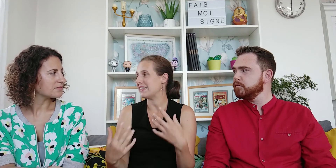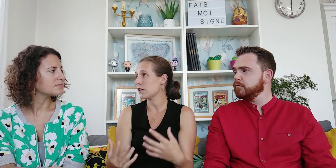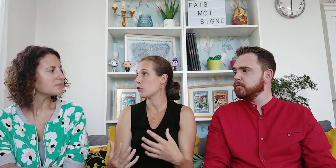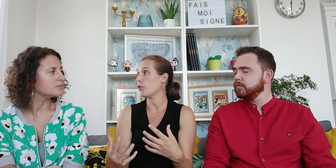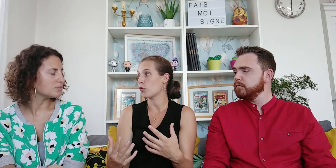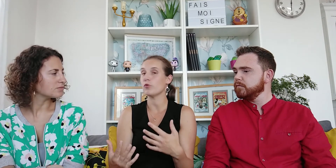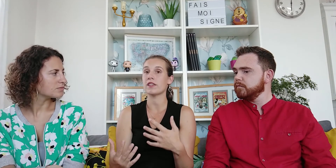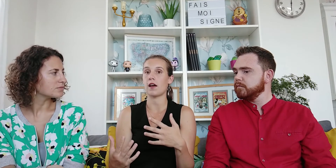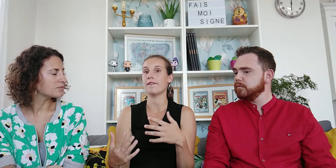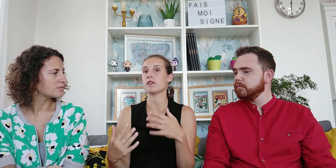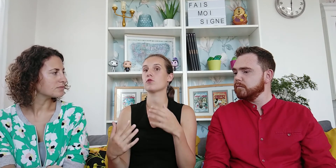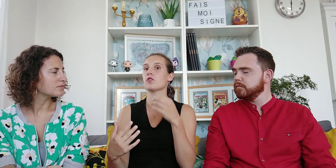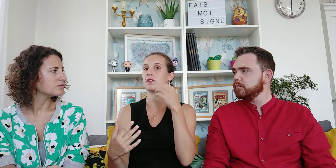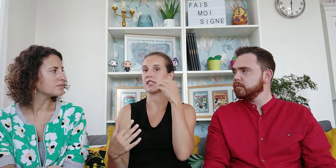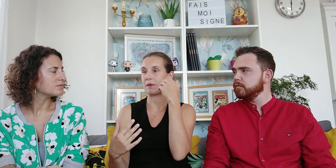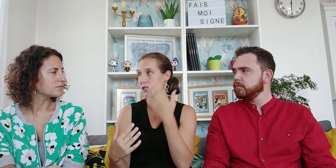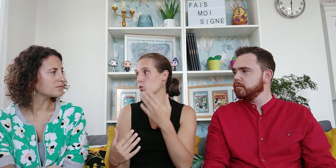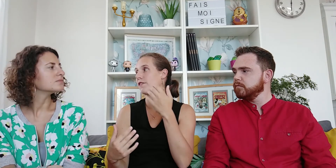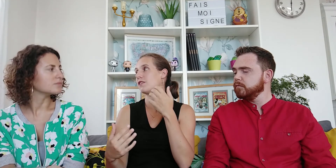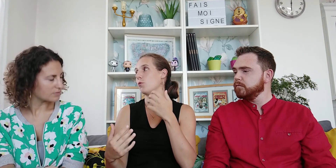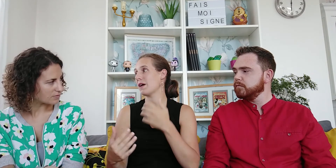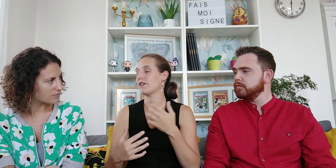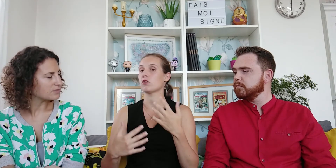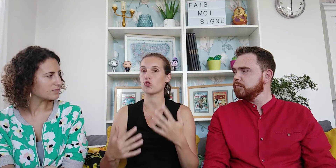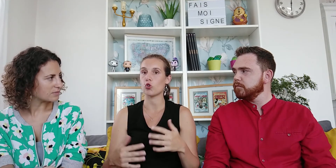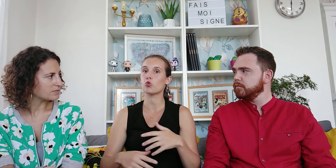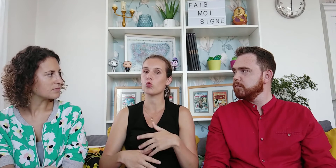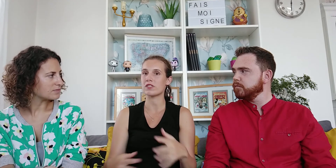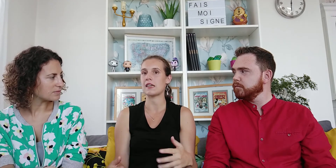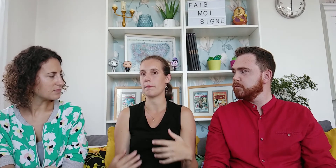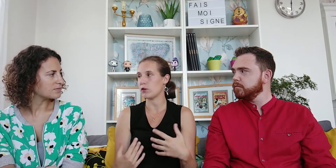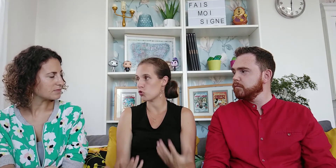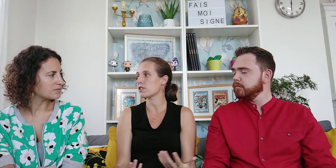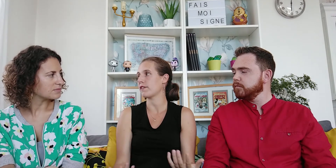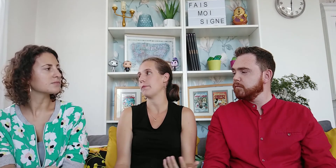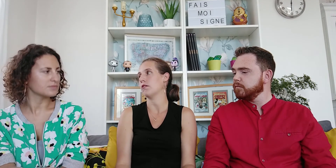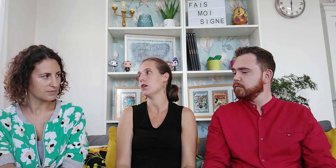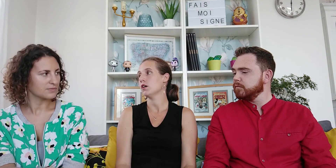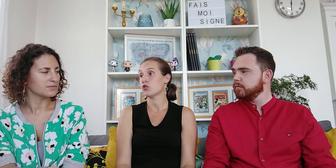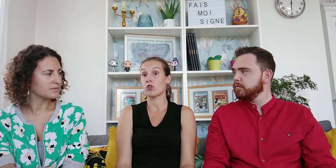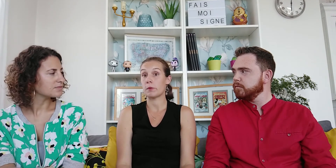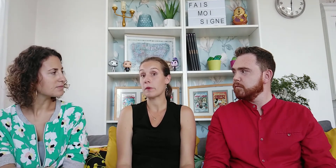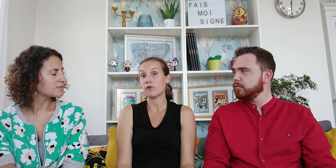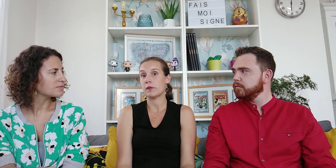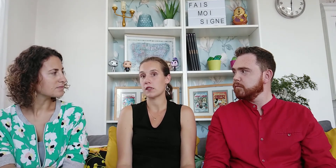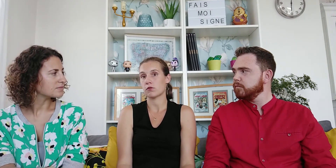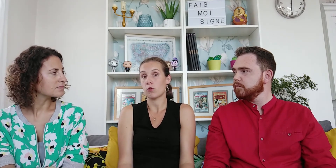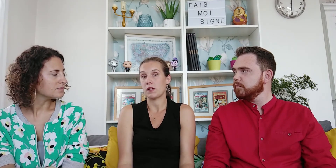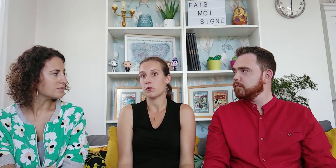valider qu'on communique avec notre expression, avec nos mains, avec notre corps tout entier et pas juste avec la parole. Ce que les bébés font de manière complètement